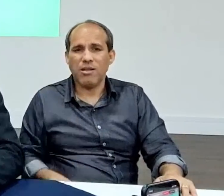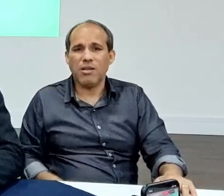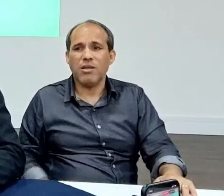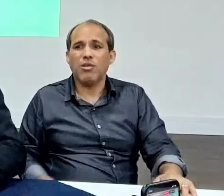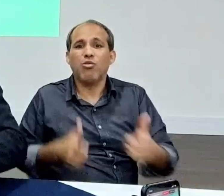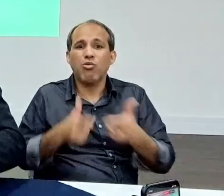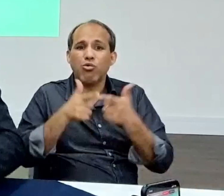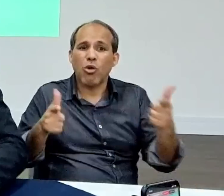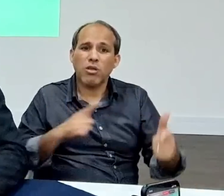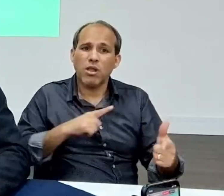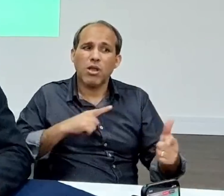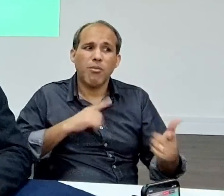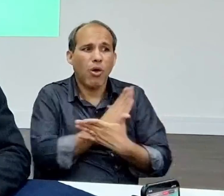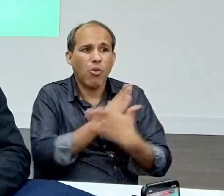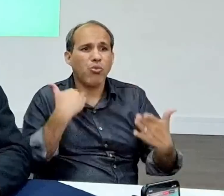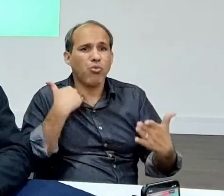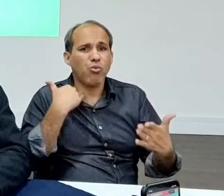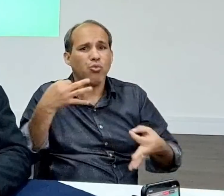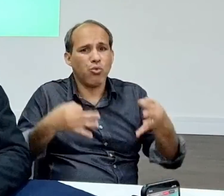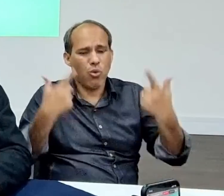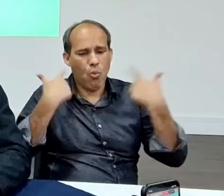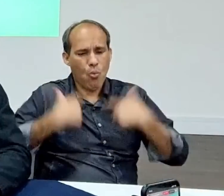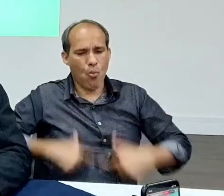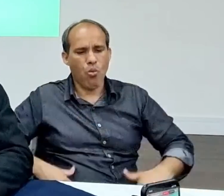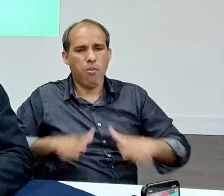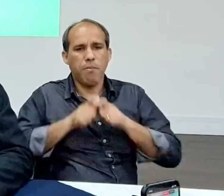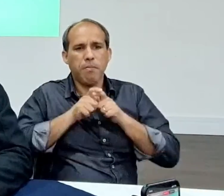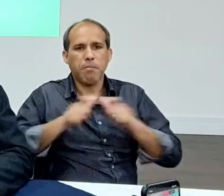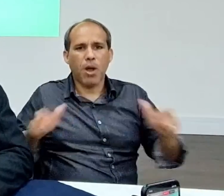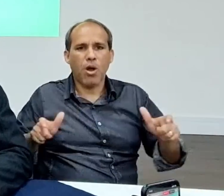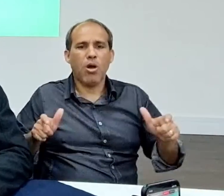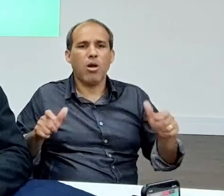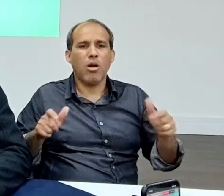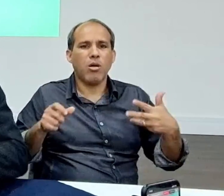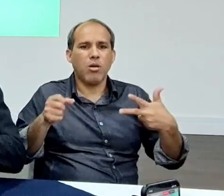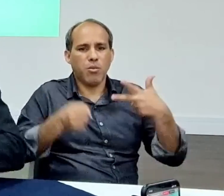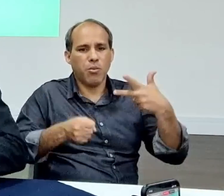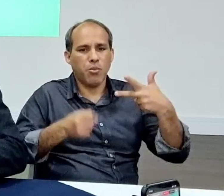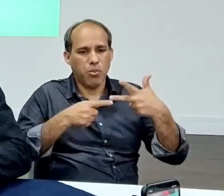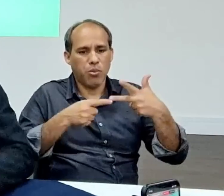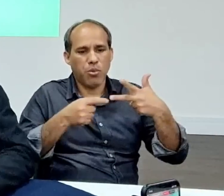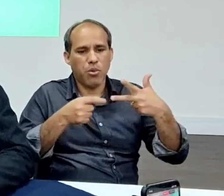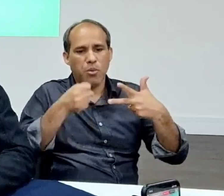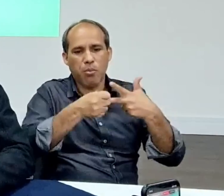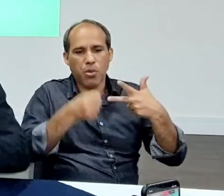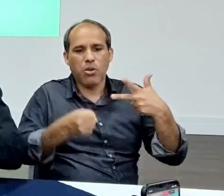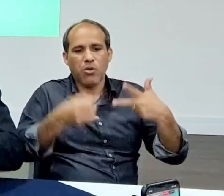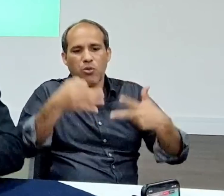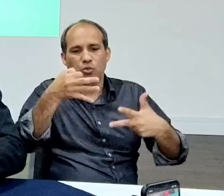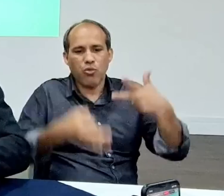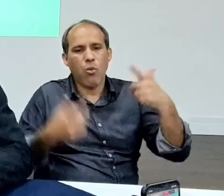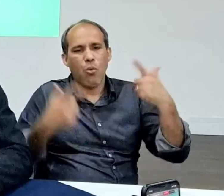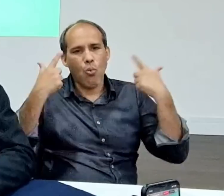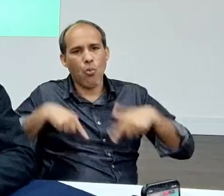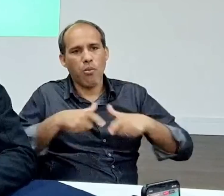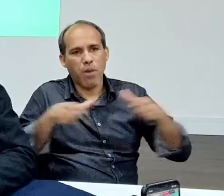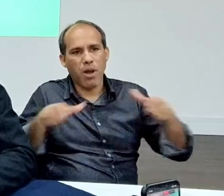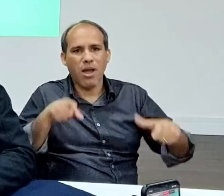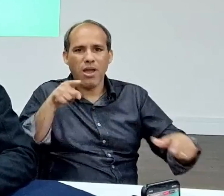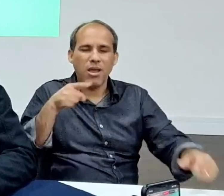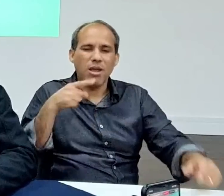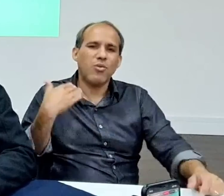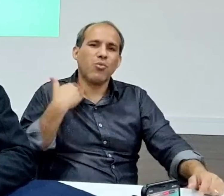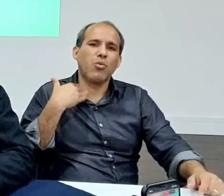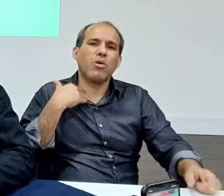tivéssemos pessoas isentas, que eu entendo ser a grande maioria do Poder Judiciário. Mais um revés desse juiz lá